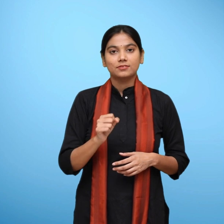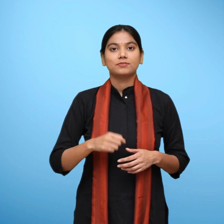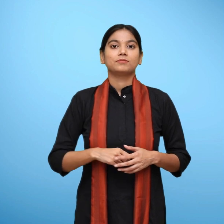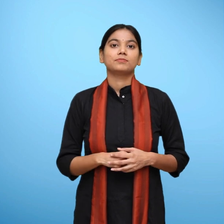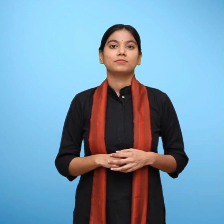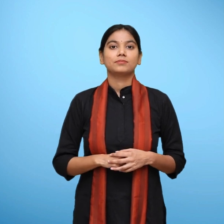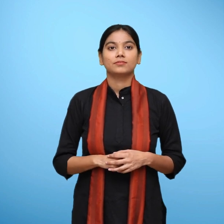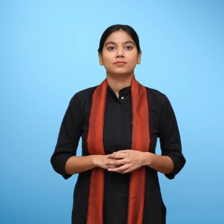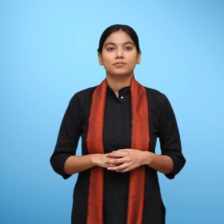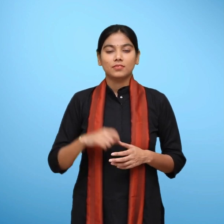दादी